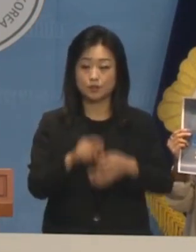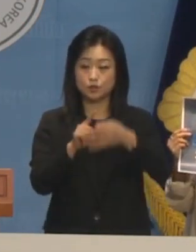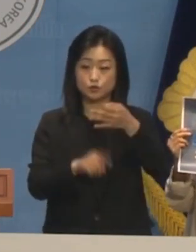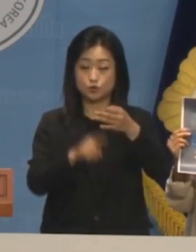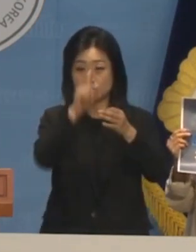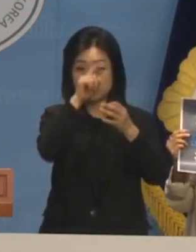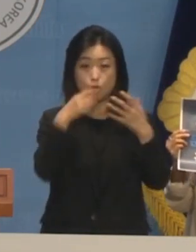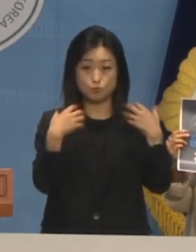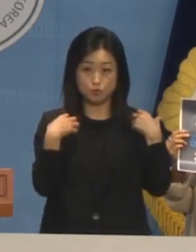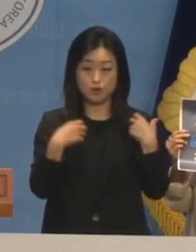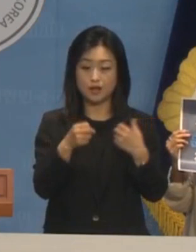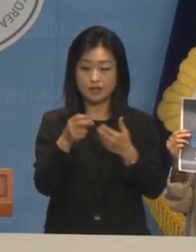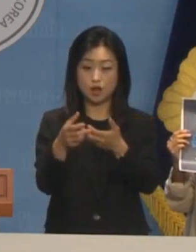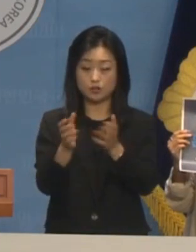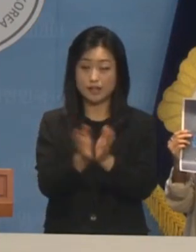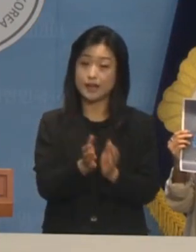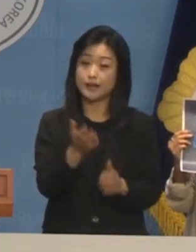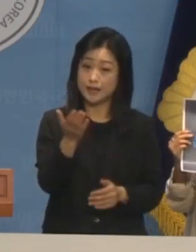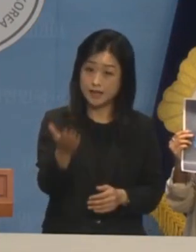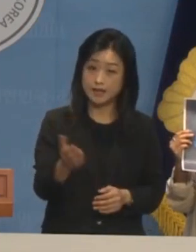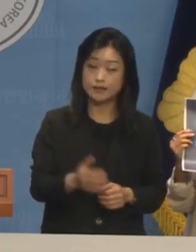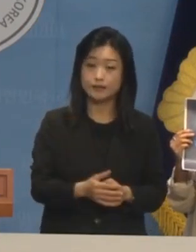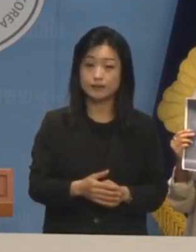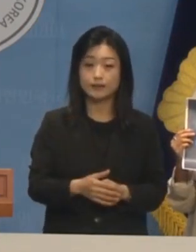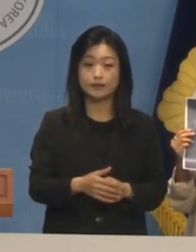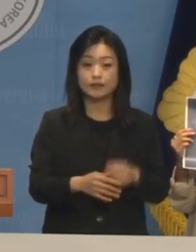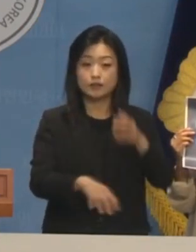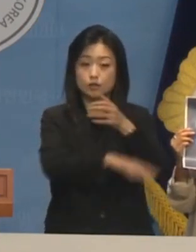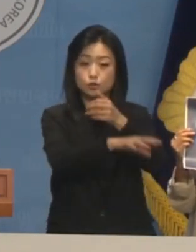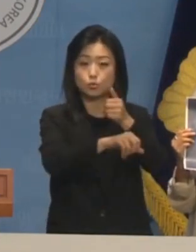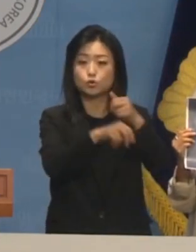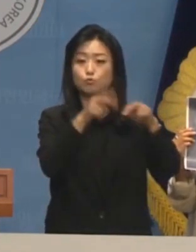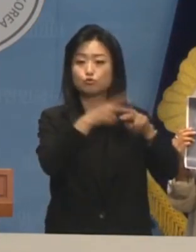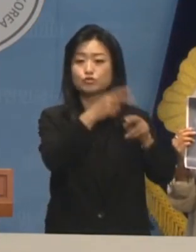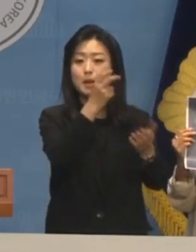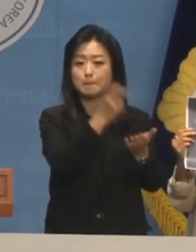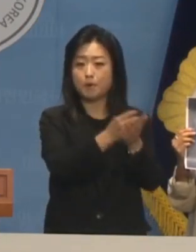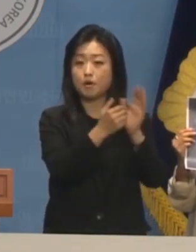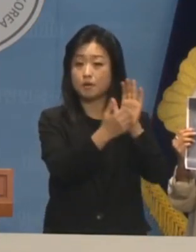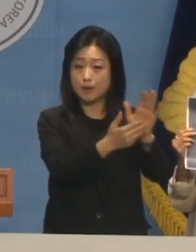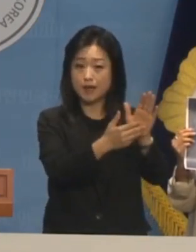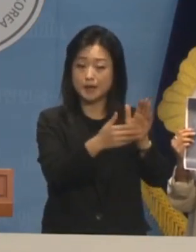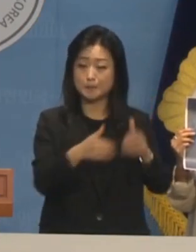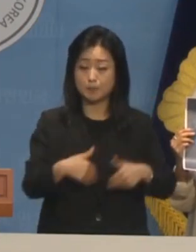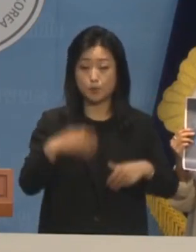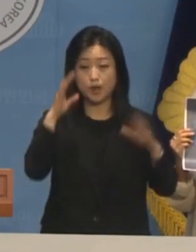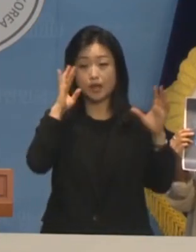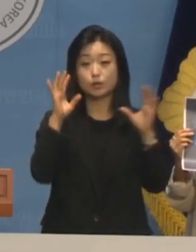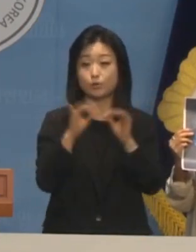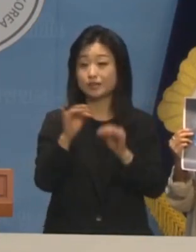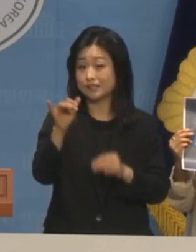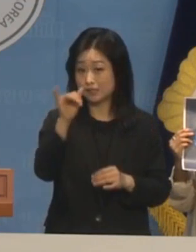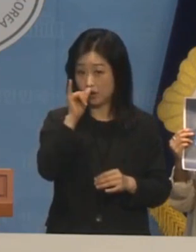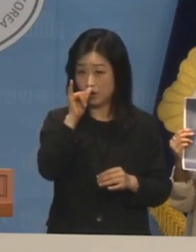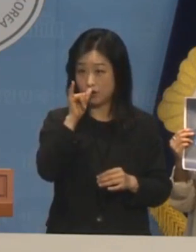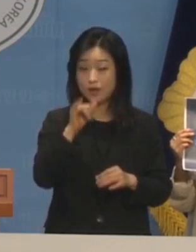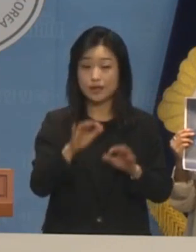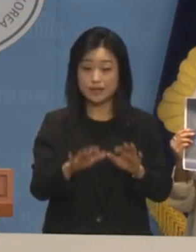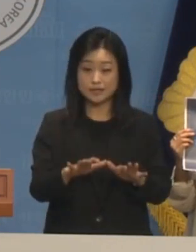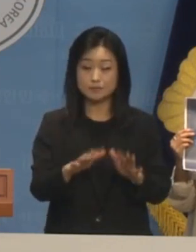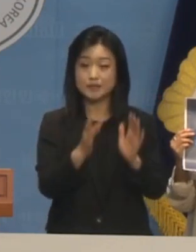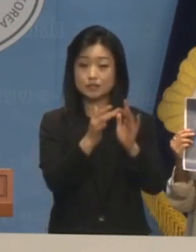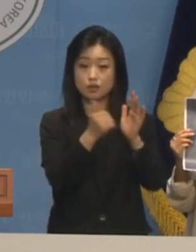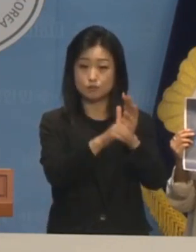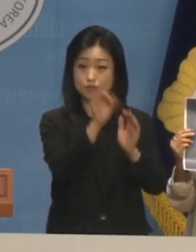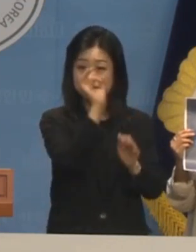윤석열 정부와 여당조차도 온라인 플랫폼 독점 규제법 제정의 필요성에 동의하고 있습니다. 이번에 발의하는